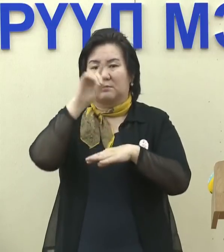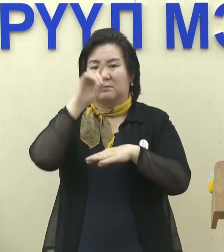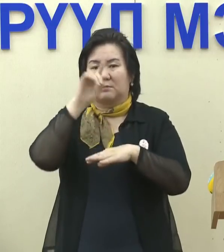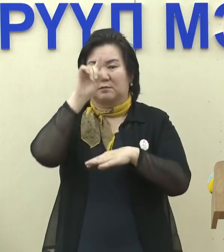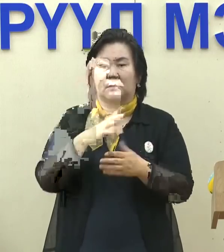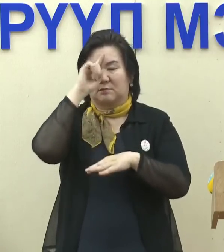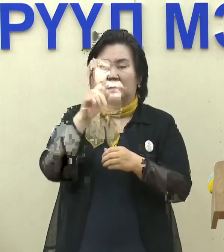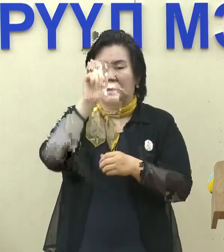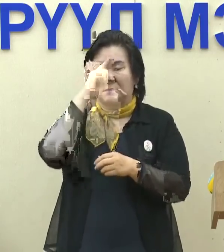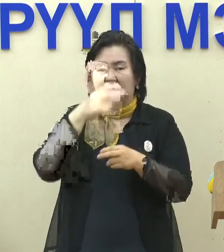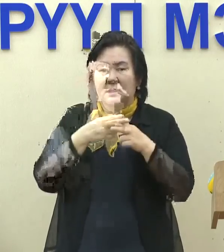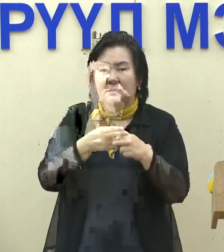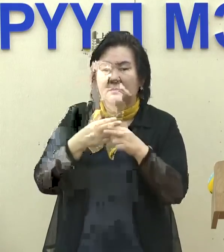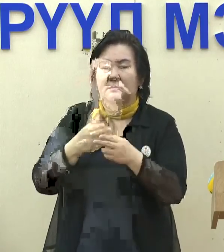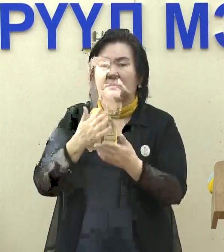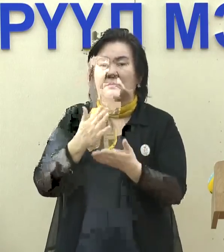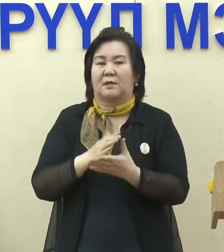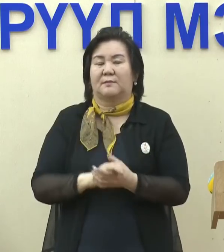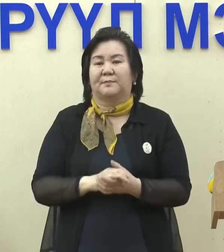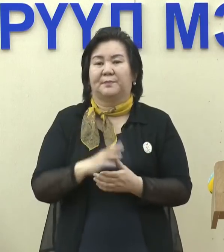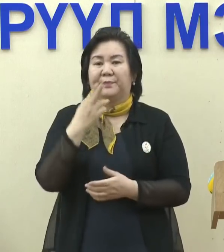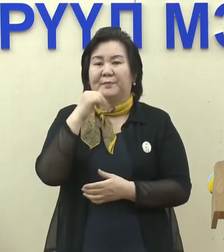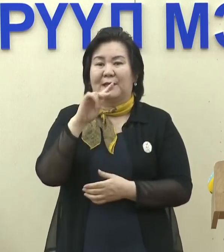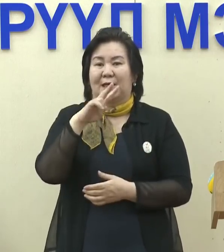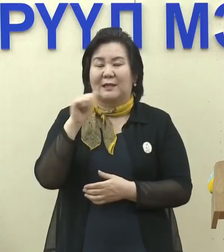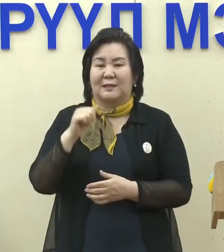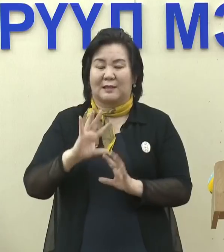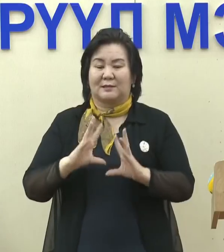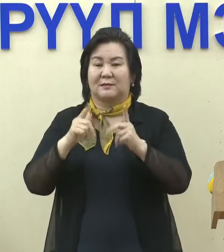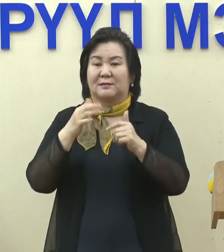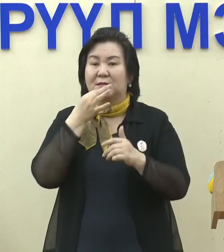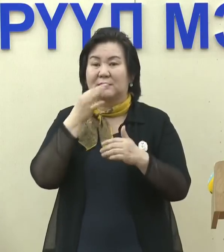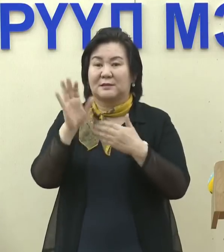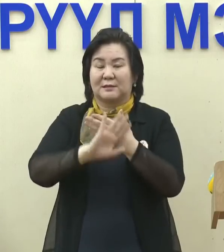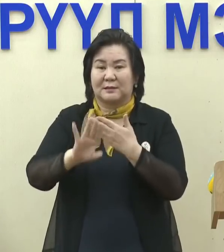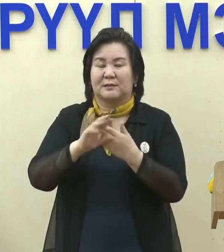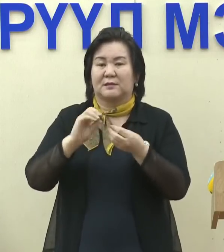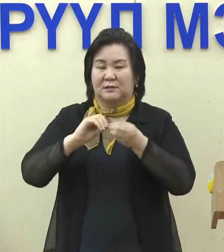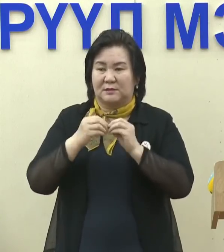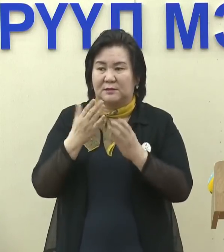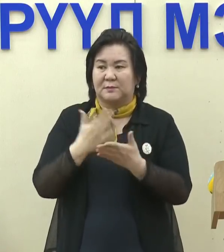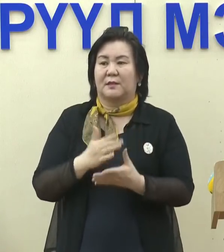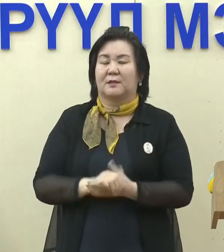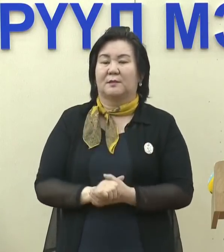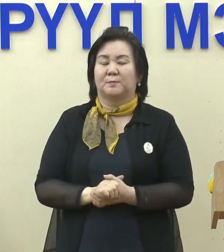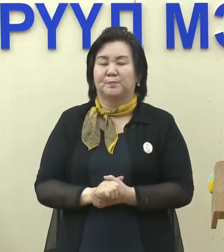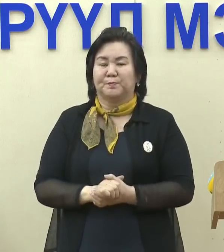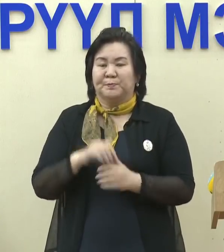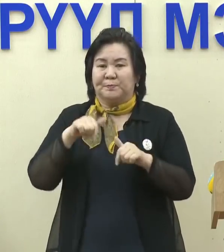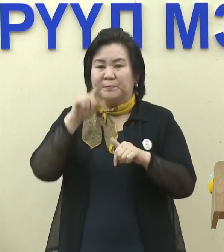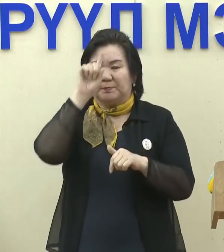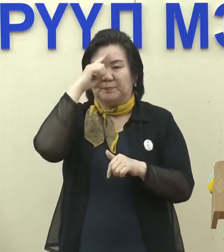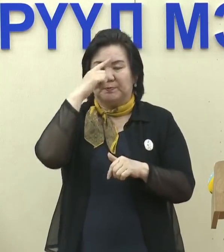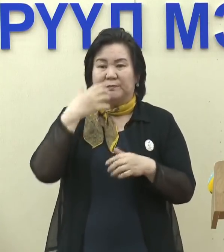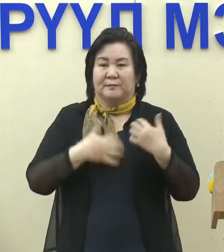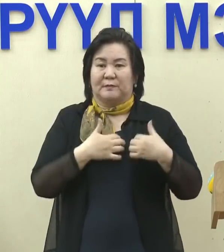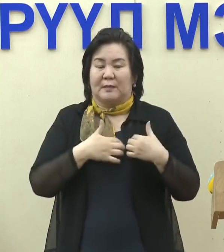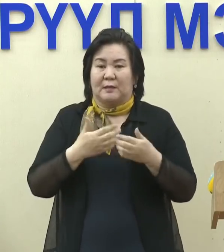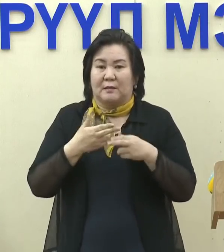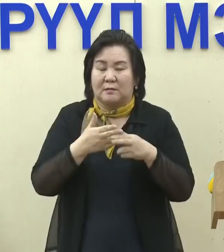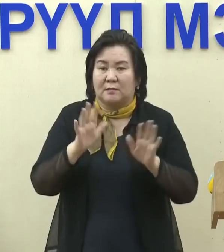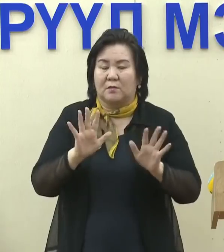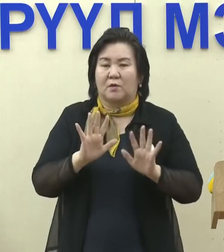дэмжих эмчилгээг бол хийж байгаа. За дархлаа сэргээх эмчилгээг мөн бас хийж байна. Кортикостероид эмчилгээг бол яаран хэрэглэхгүй